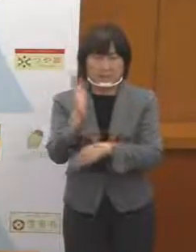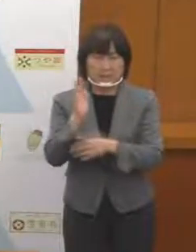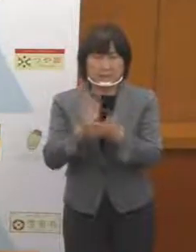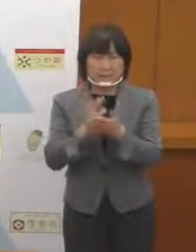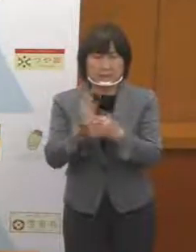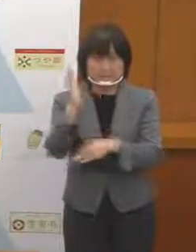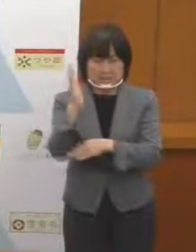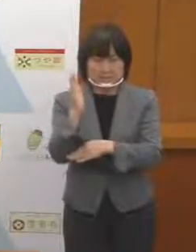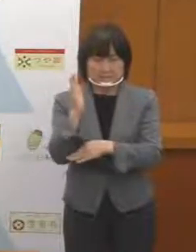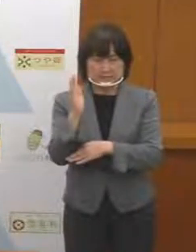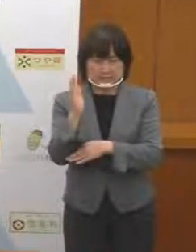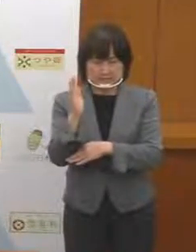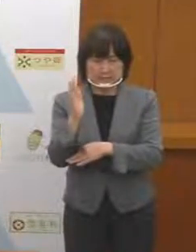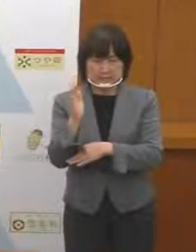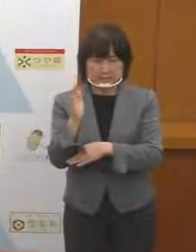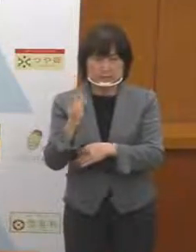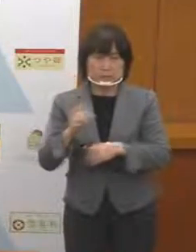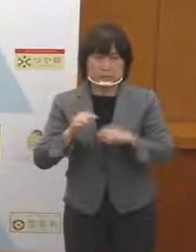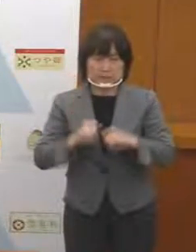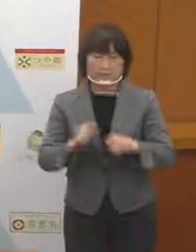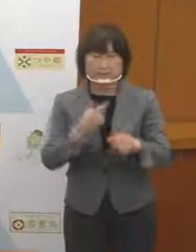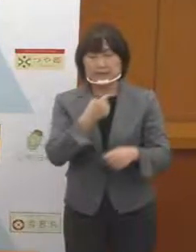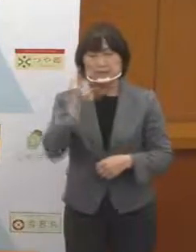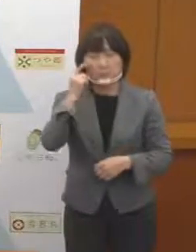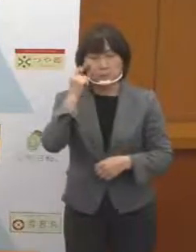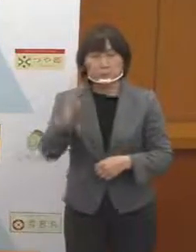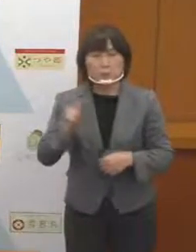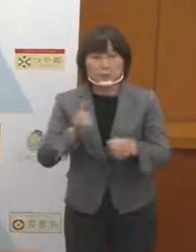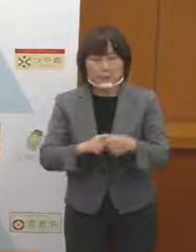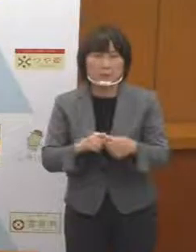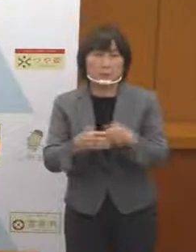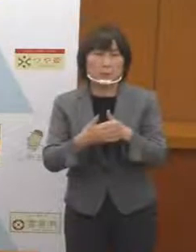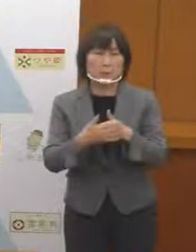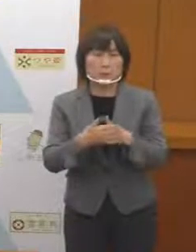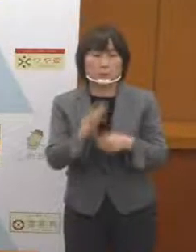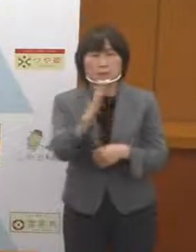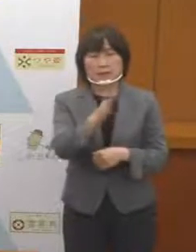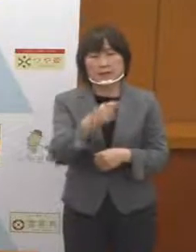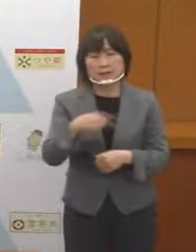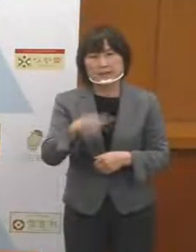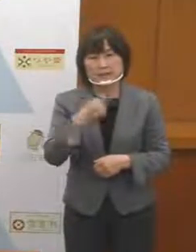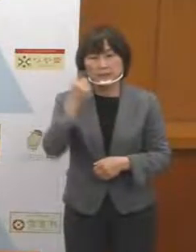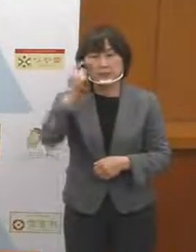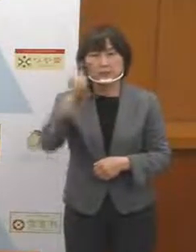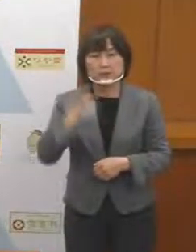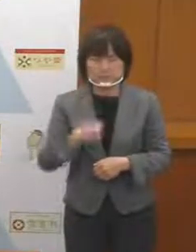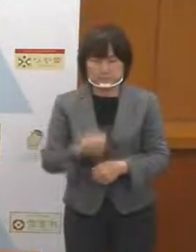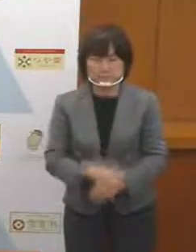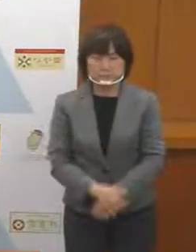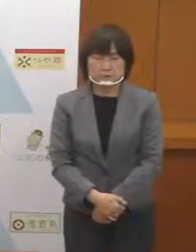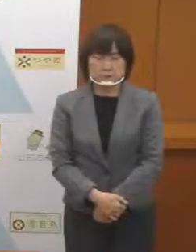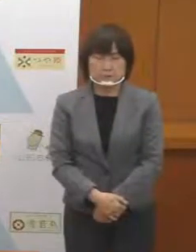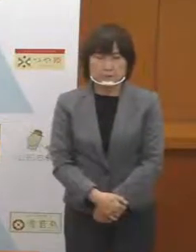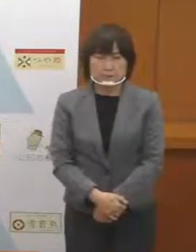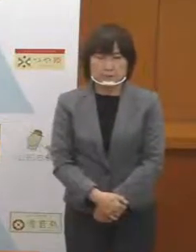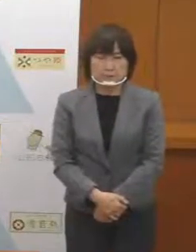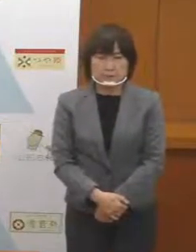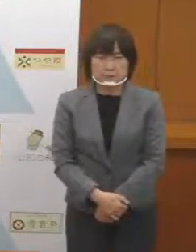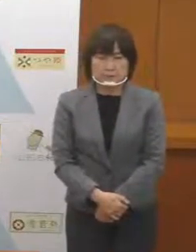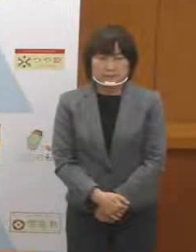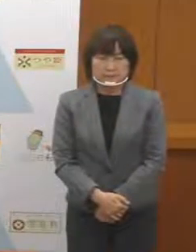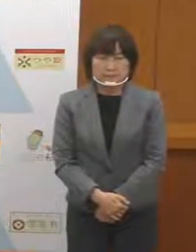邁進していきたいそのためにご協力をこれからもお願いしていきたいというふうに思っているところ